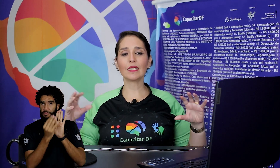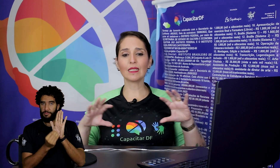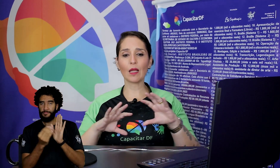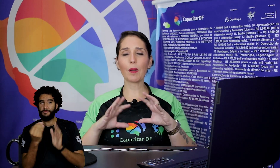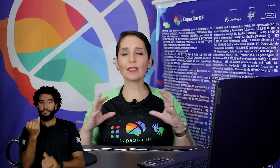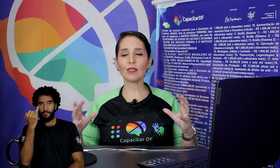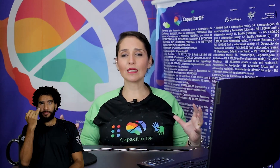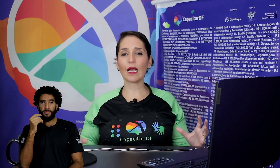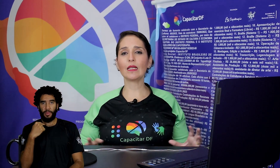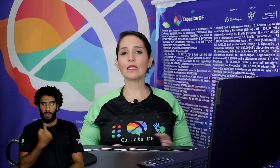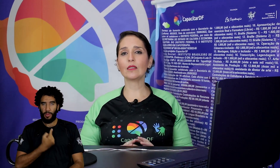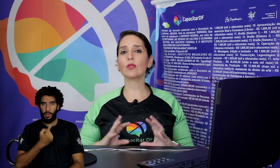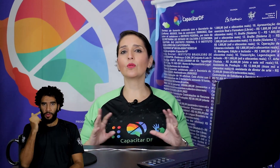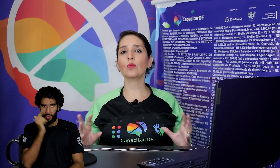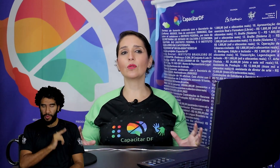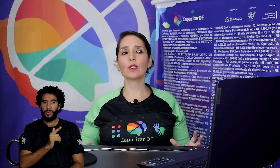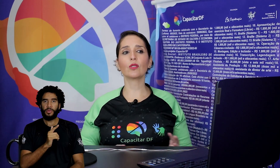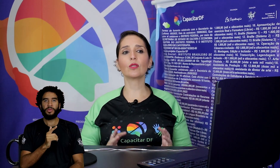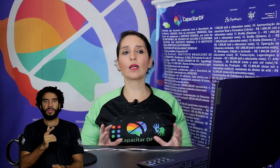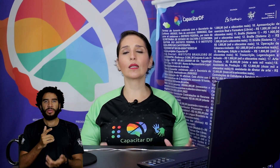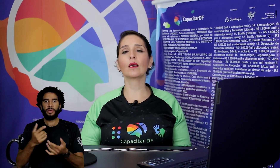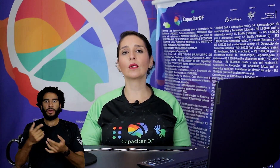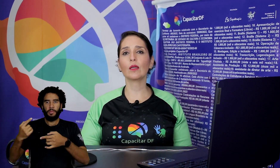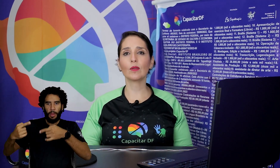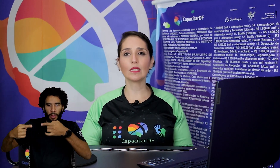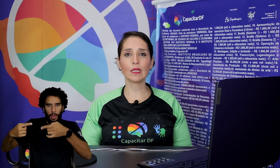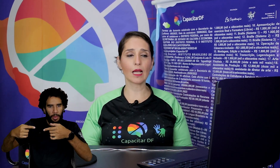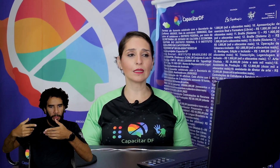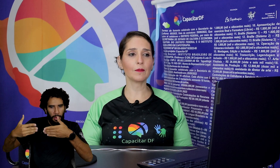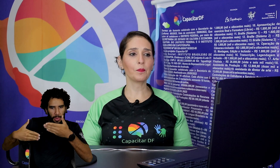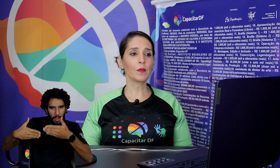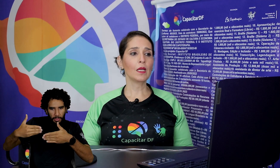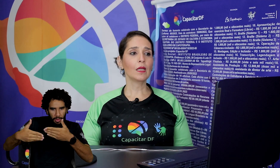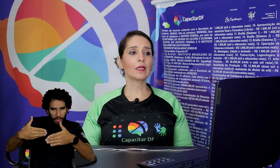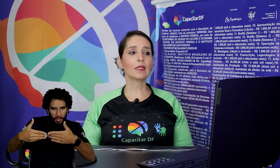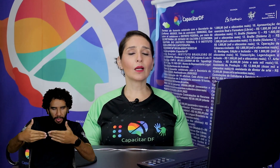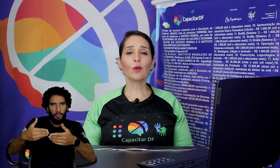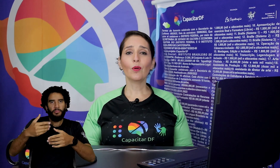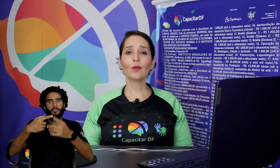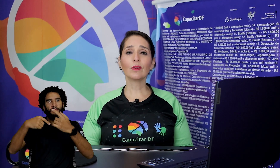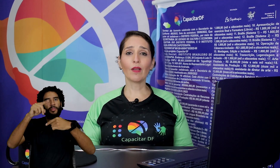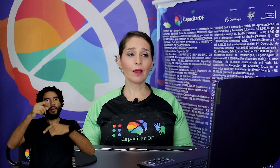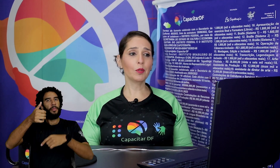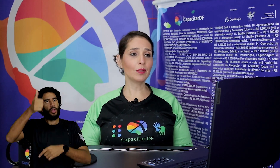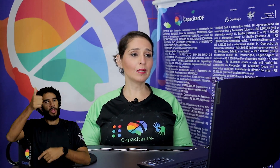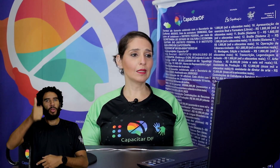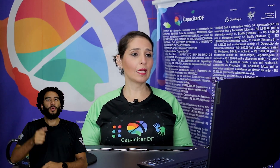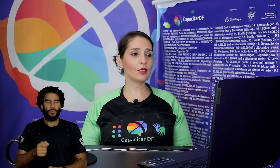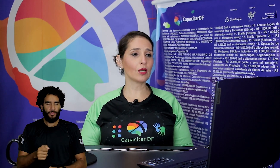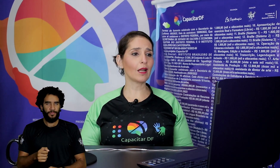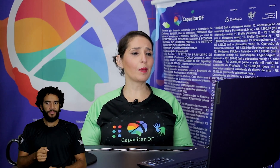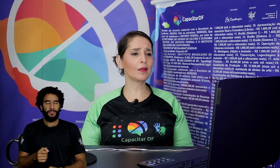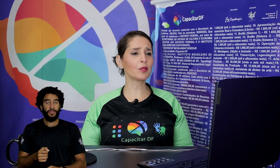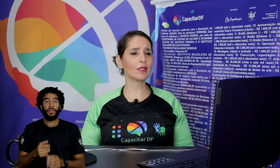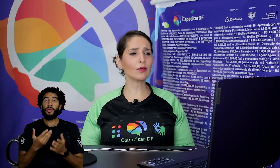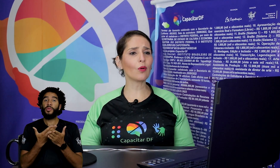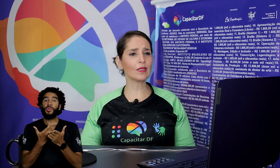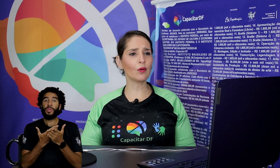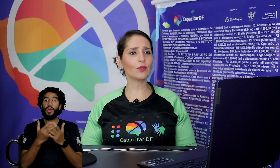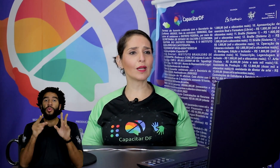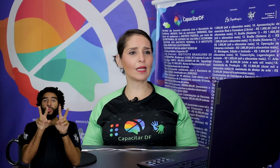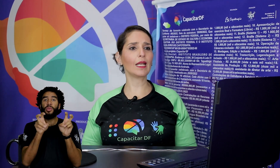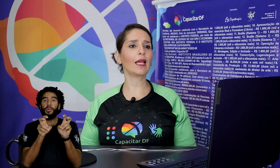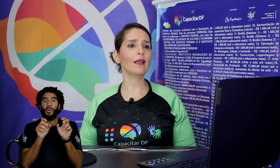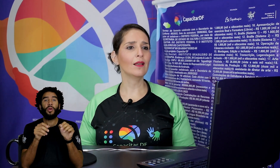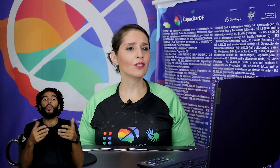conseguir sistematizar esse discurso que a gente está criando em língua de sinais, que são os verbos, né? Já trabalhamos tanto